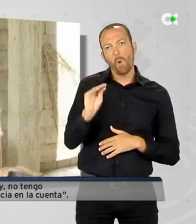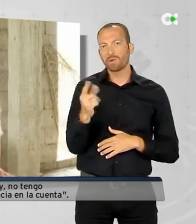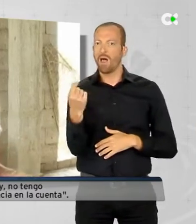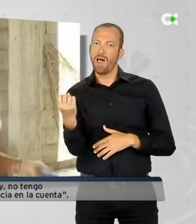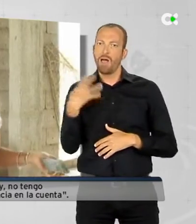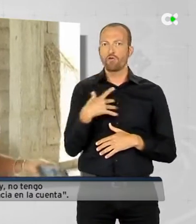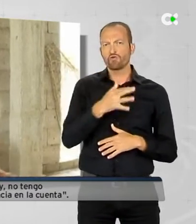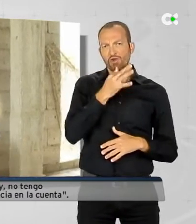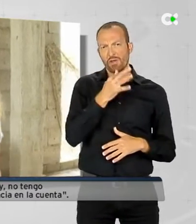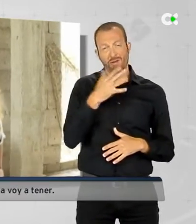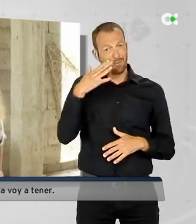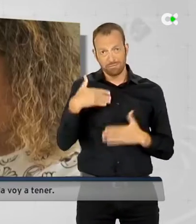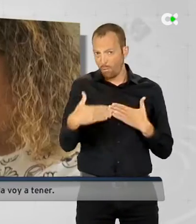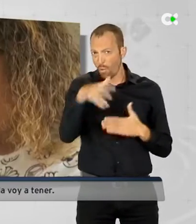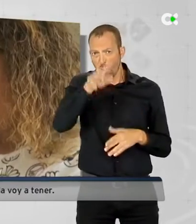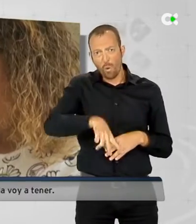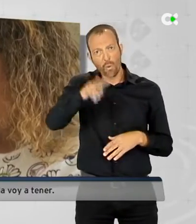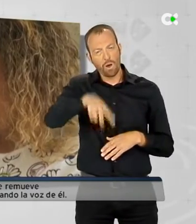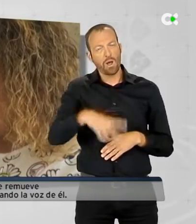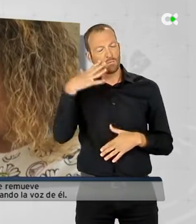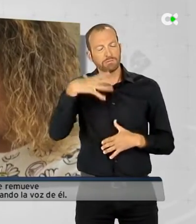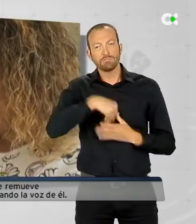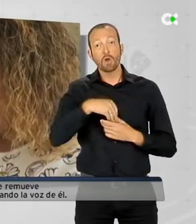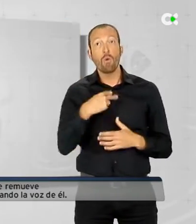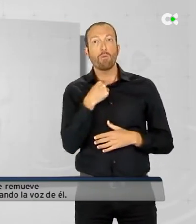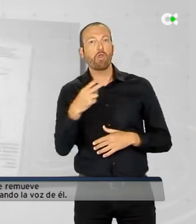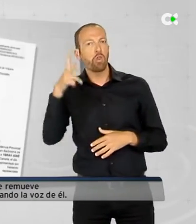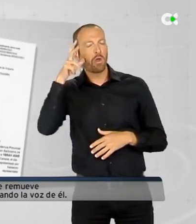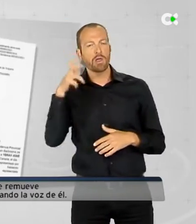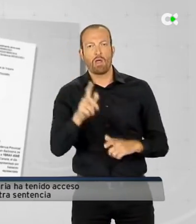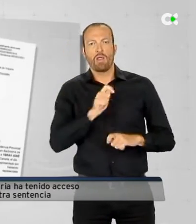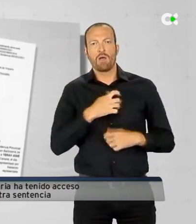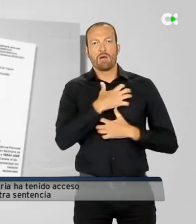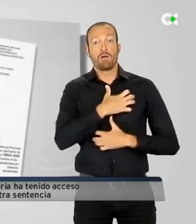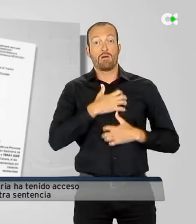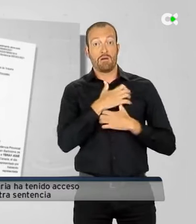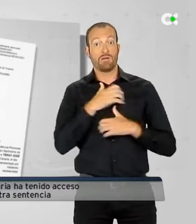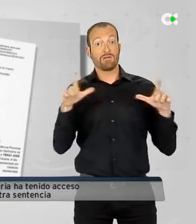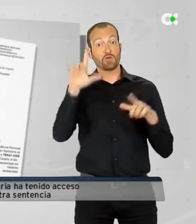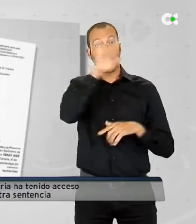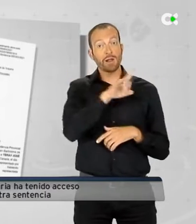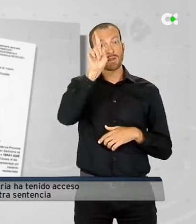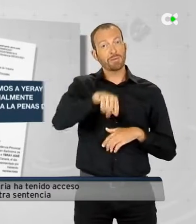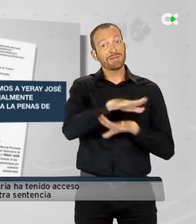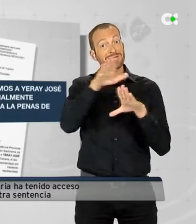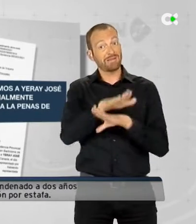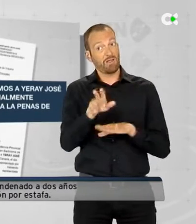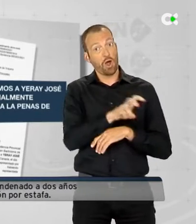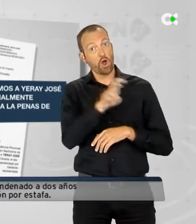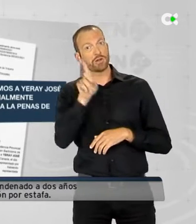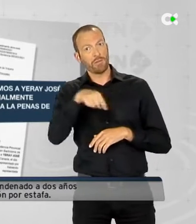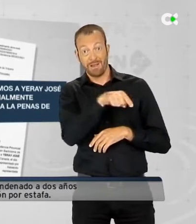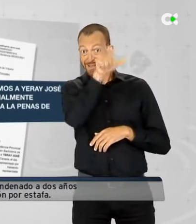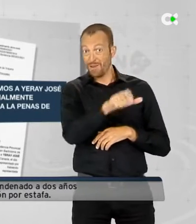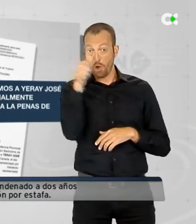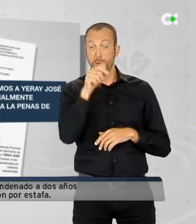en la cuenta. Y es que nunca la voy a tener, se me remueve todo escuchando la voz de él. Televisión Canaria ha tenido acceso a esta otra sentencia en la que es condenado